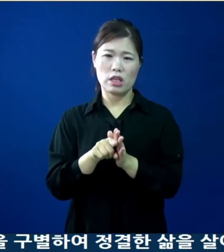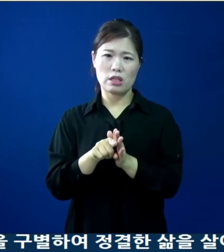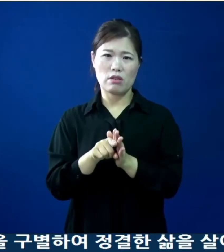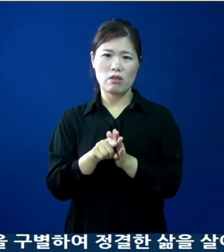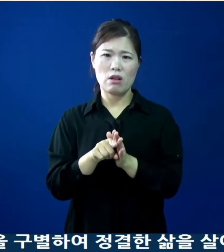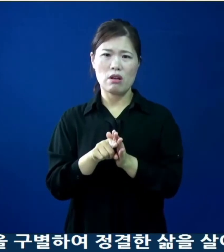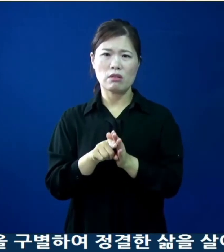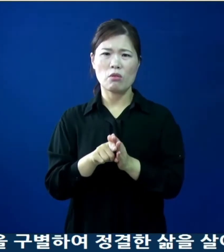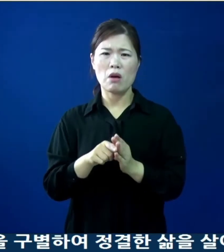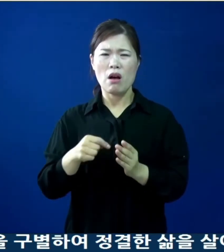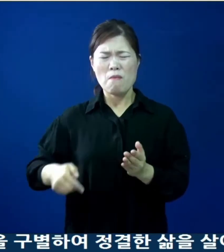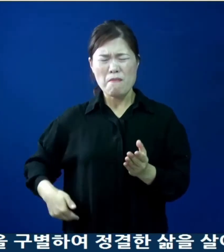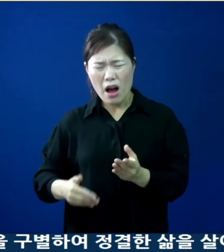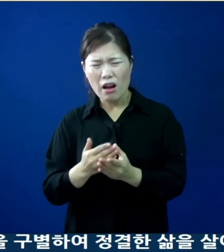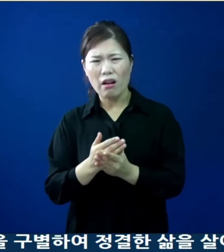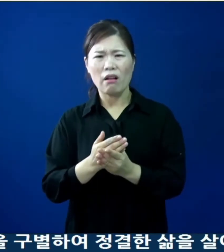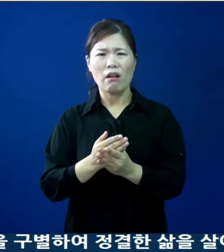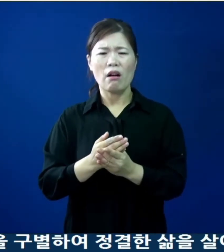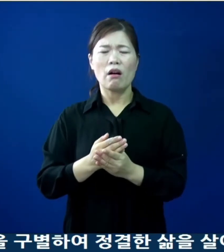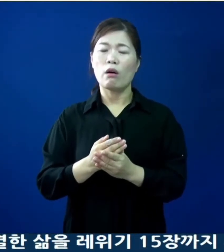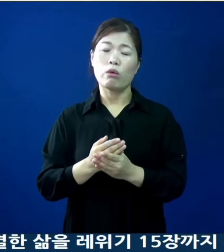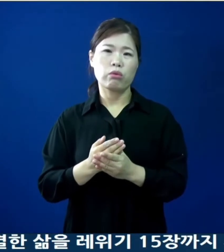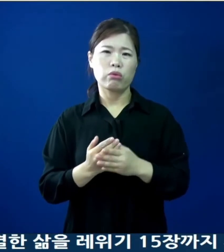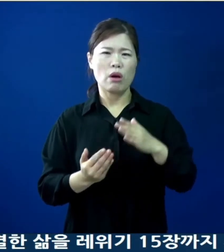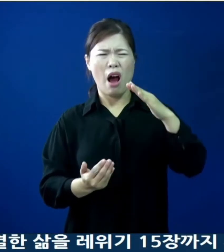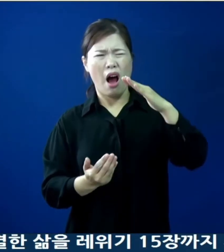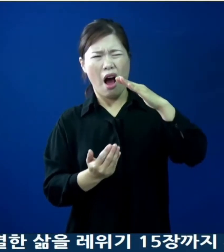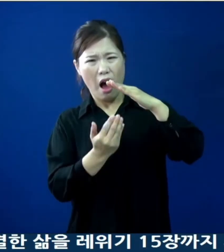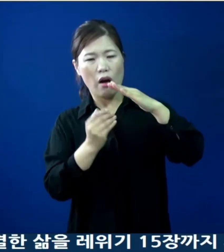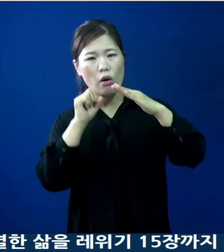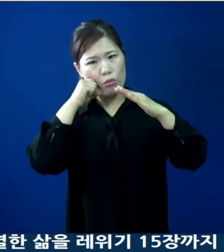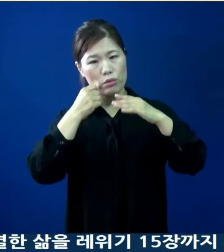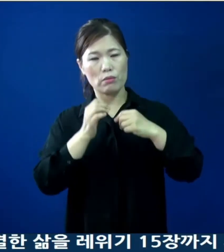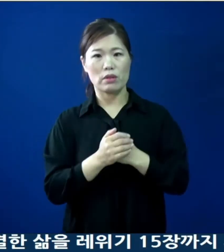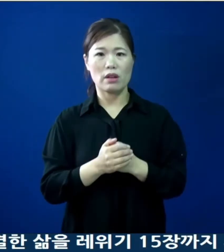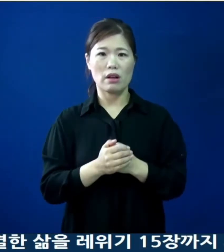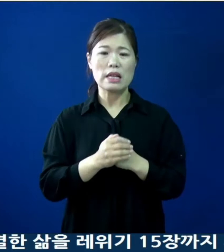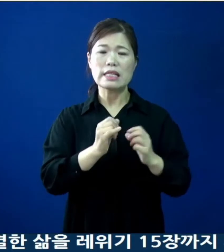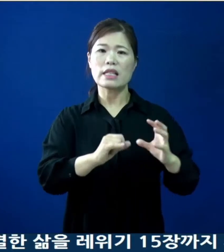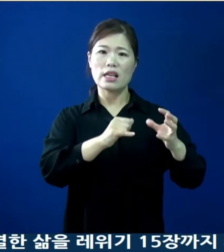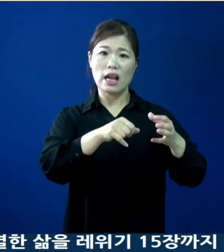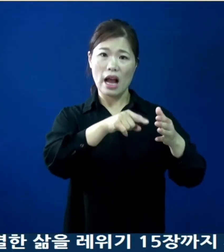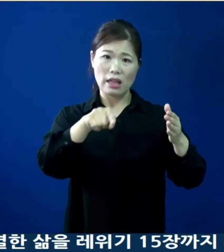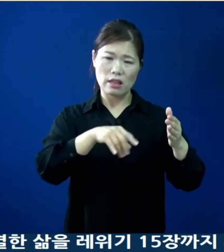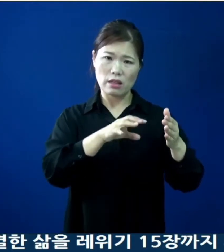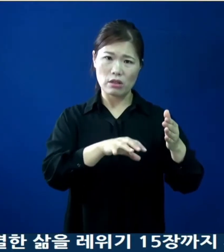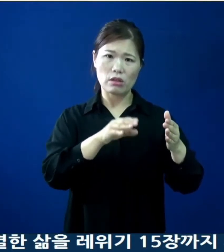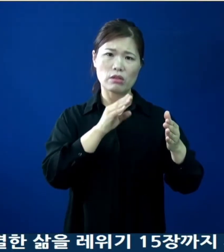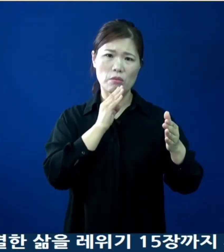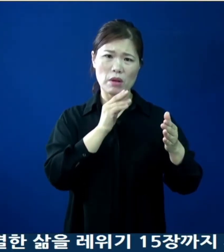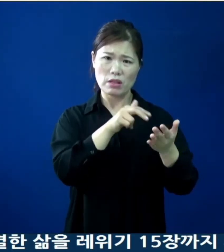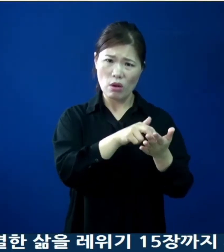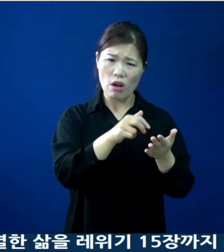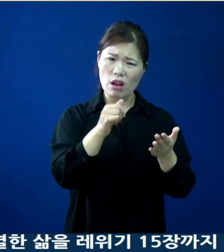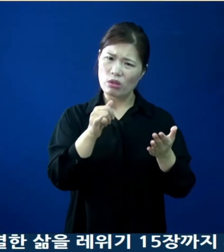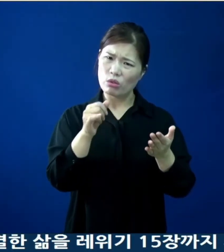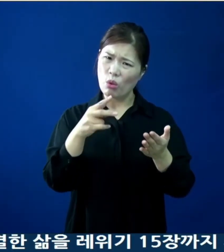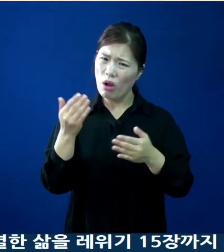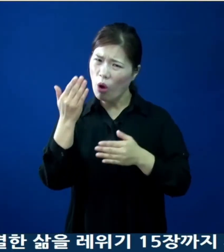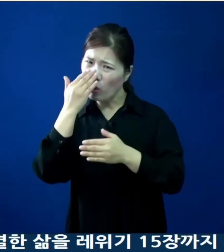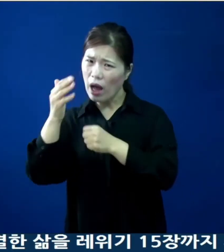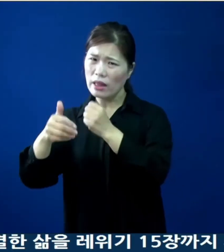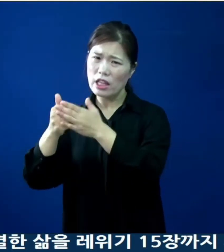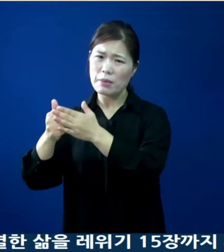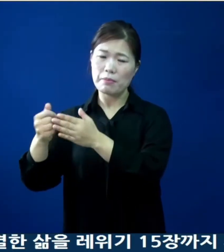되돌이키는 일에도 한계가 있고, 여러분, 정결함은 세상 속에서 살아가는 방법이고 거룩함은 하나님 앞에 서는 것이라고 그랬는데,